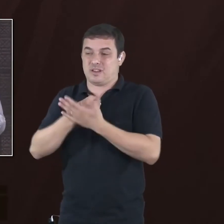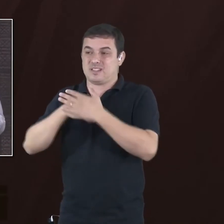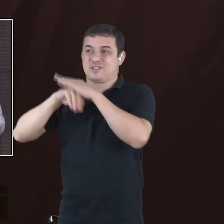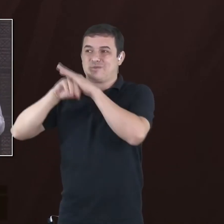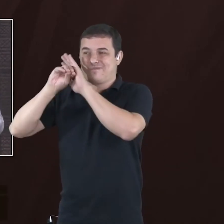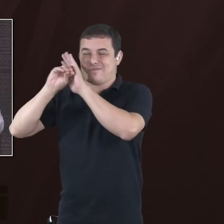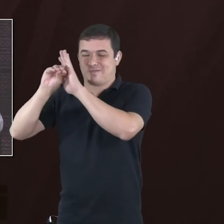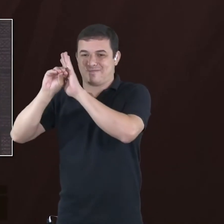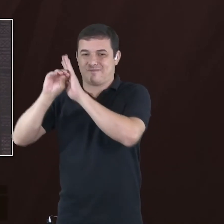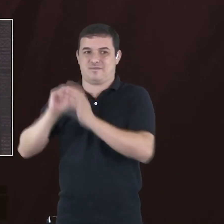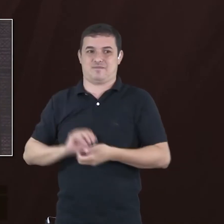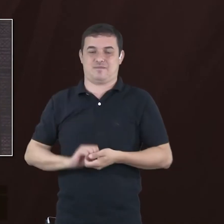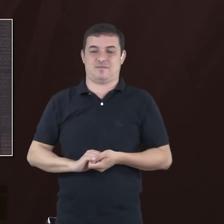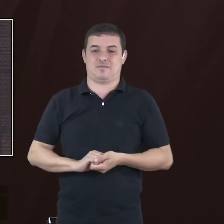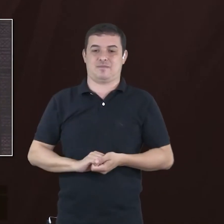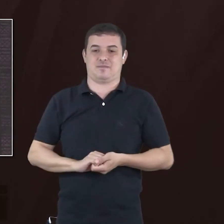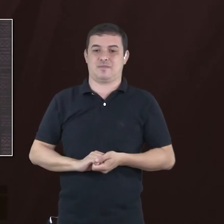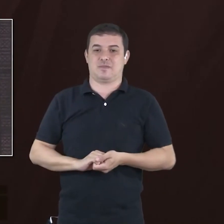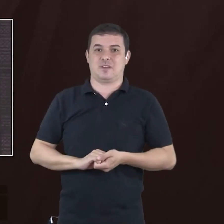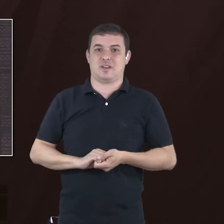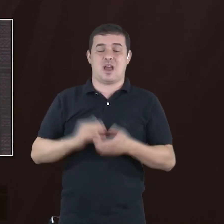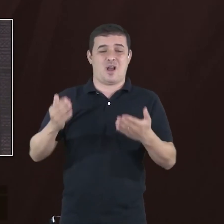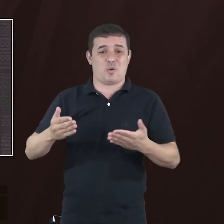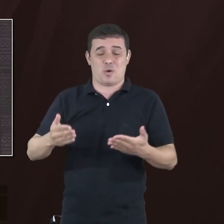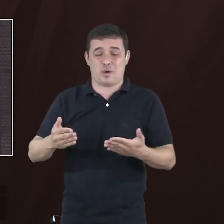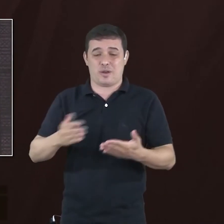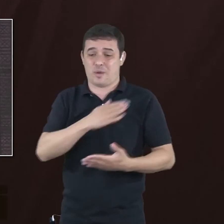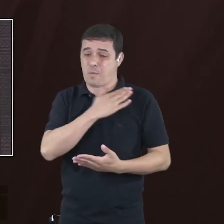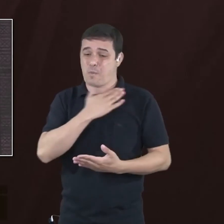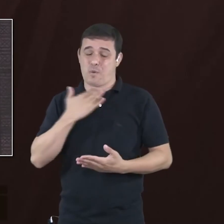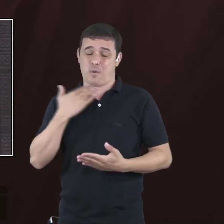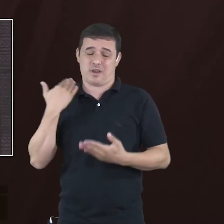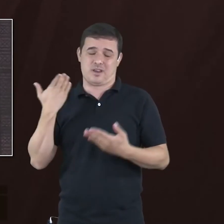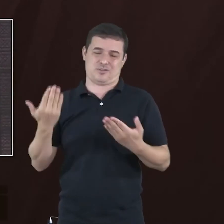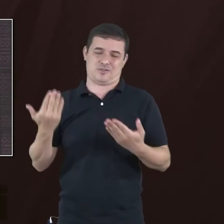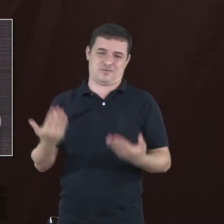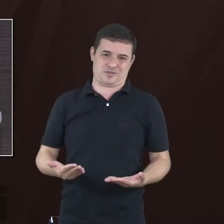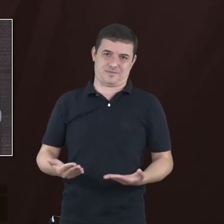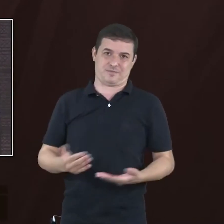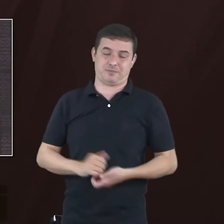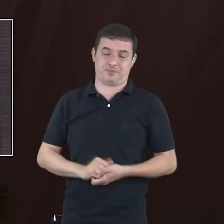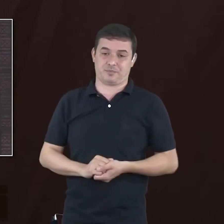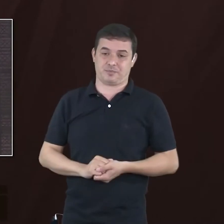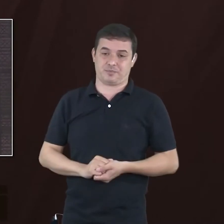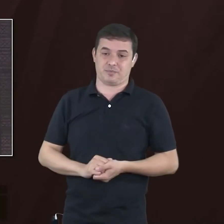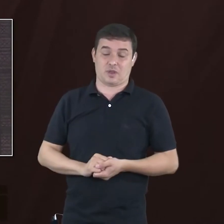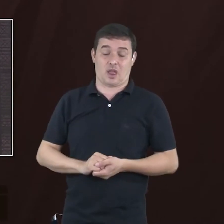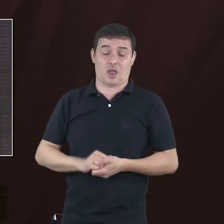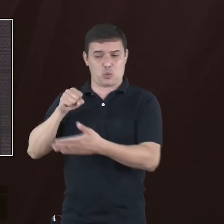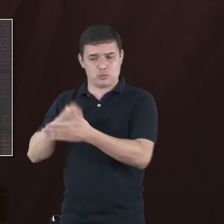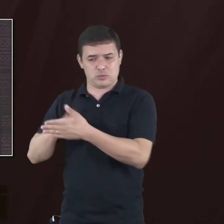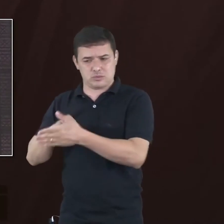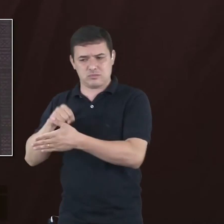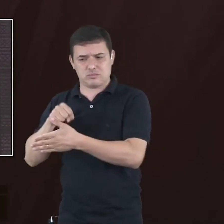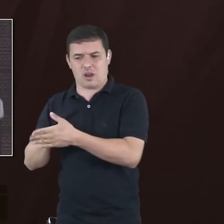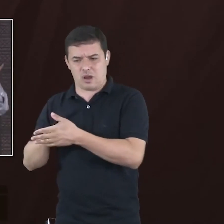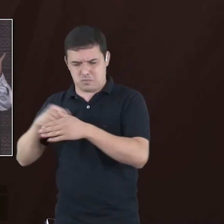libação. E o tempo da minha partida é chegado. Combati o bom